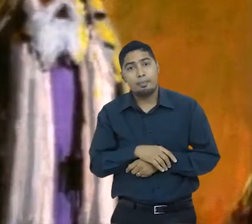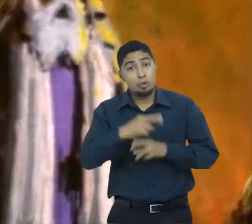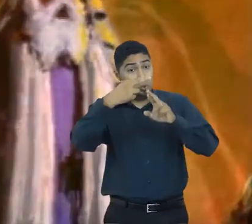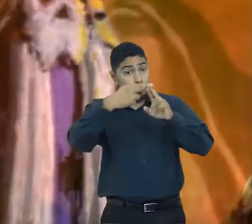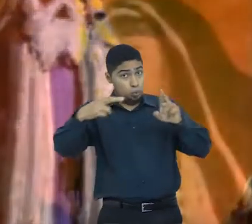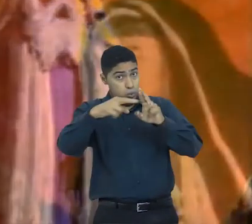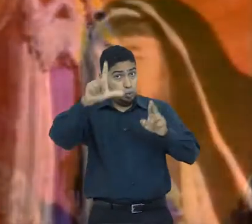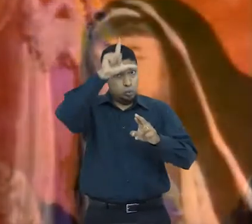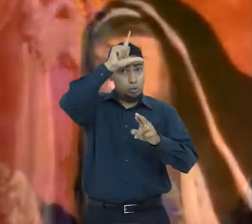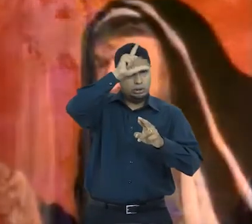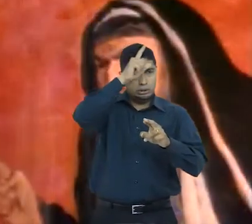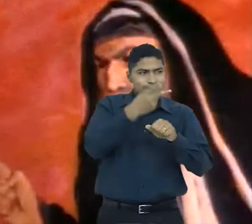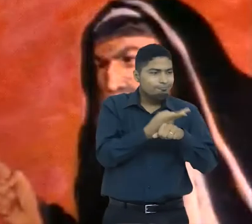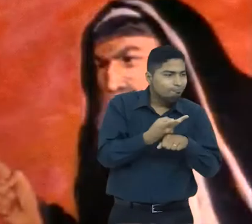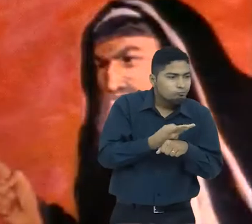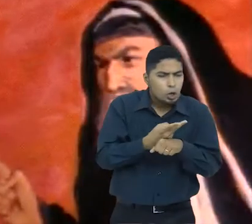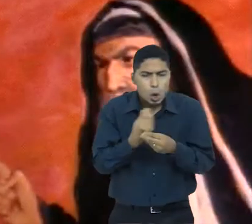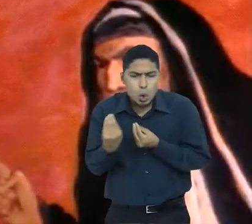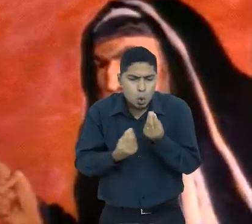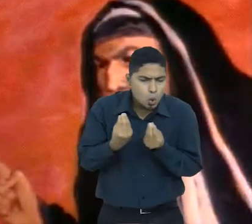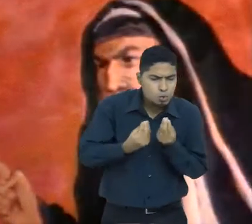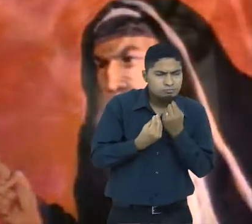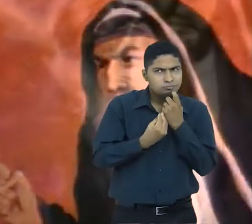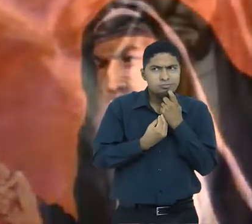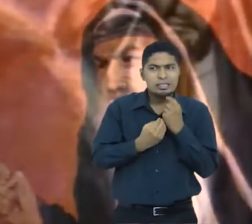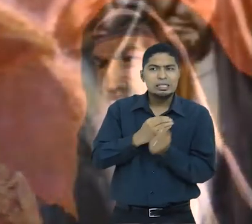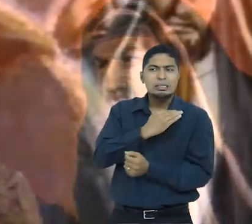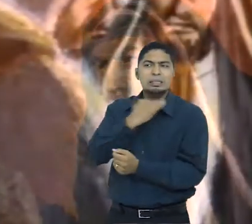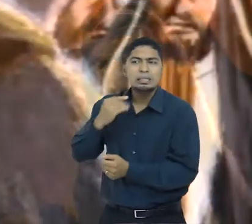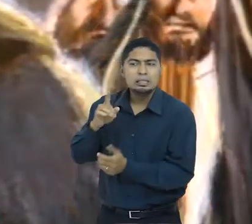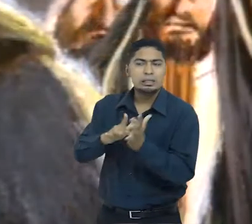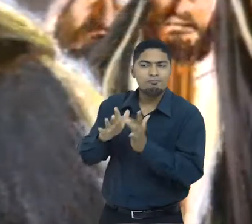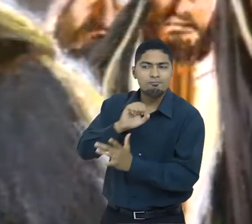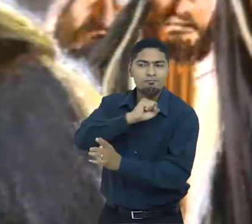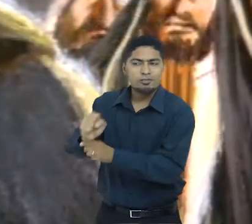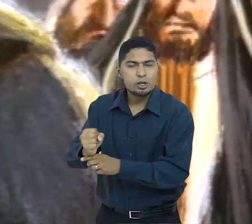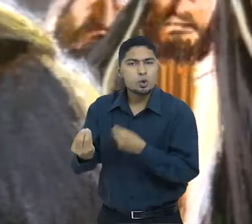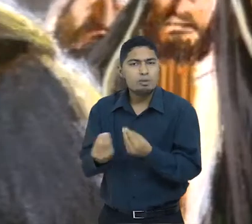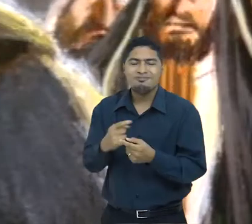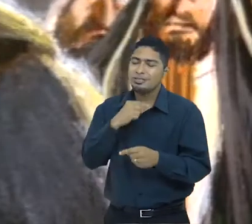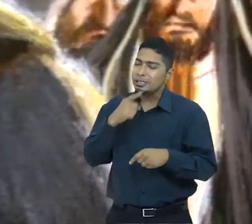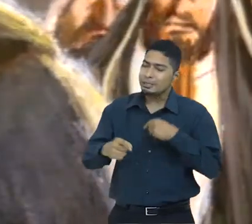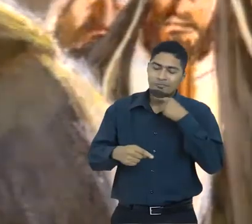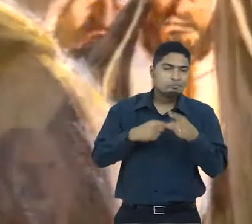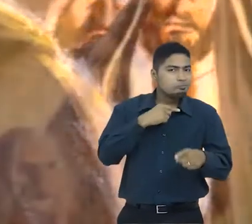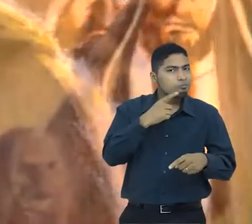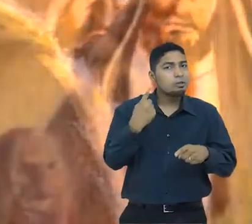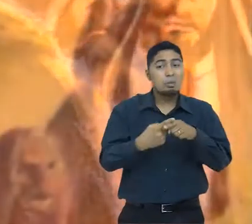A maioria dos líderes religiosos viviam procurando uma maneira de destruir Jesus, mas não conseguiam, pois o povo